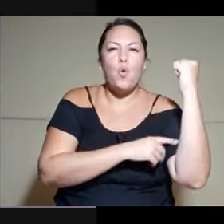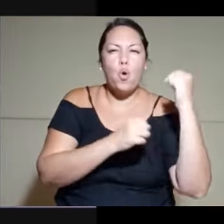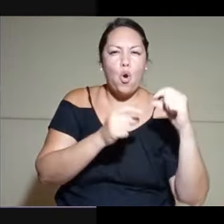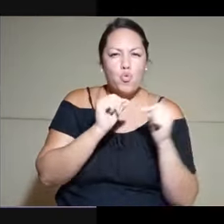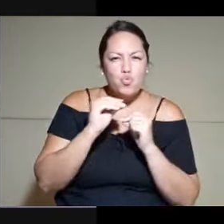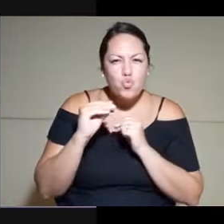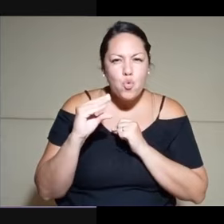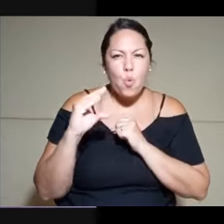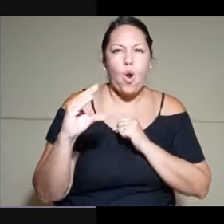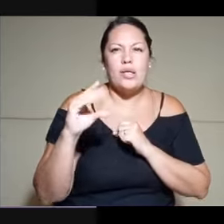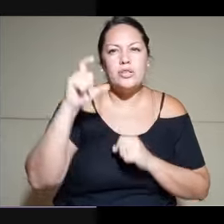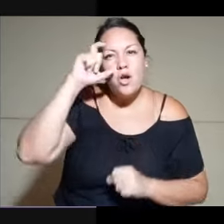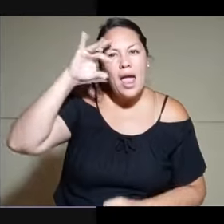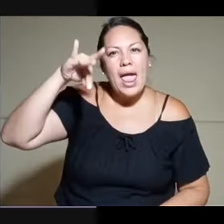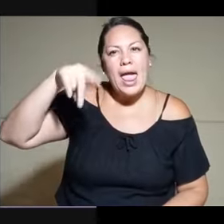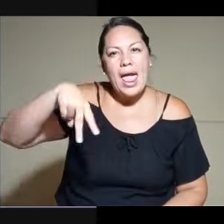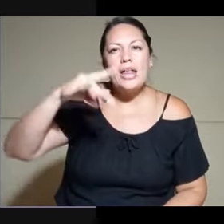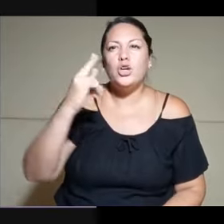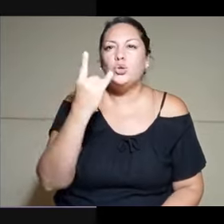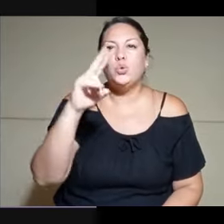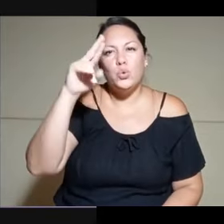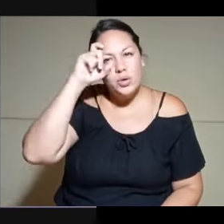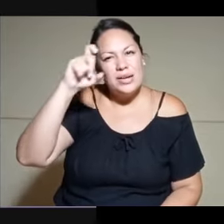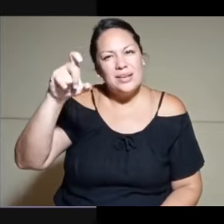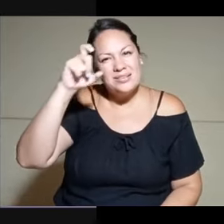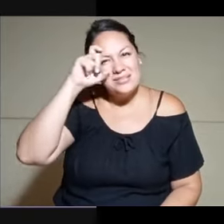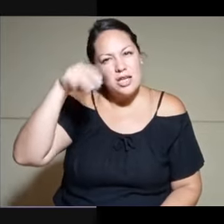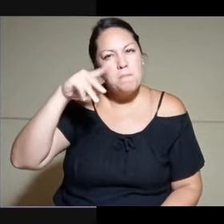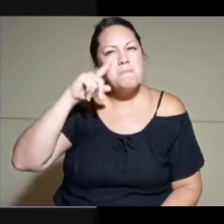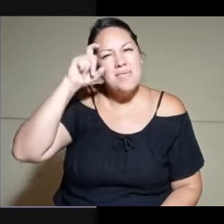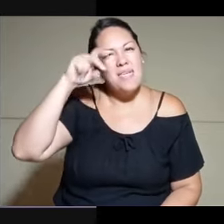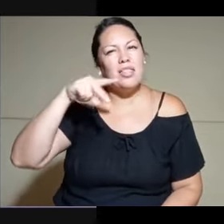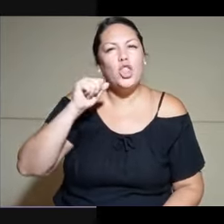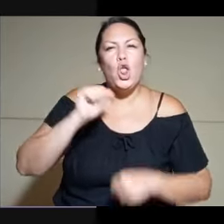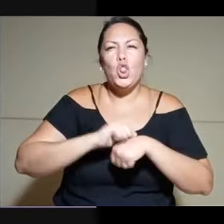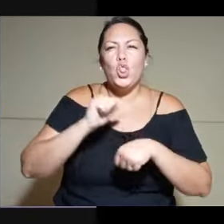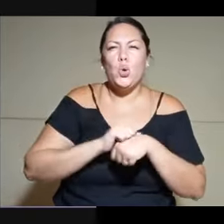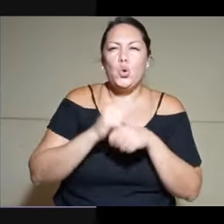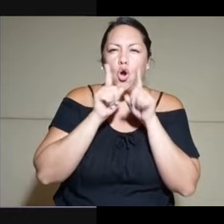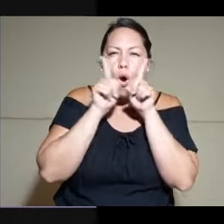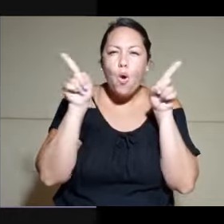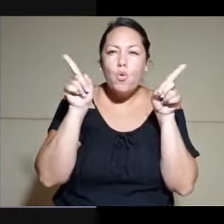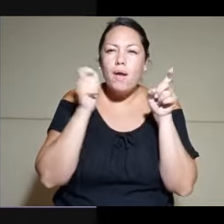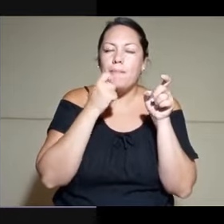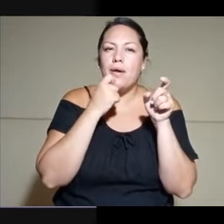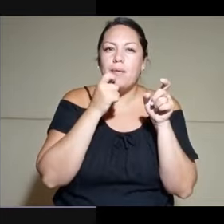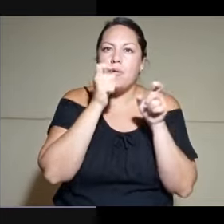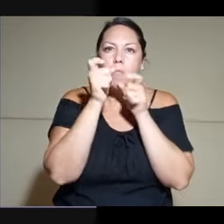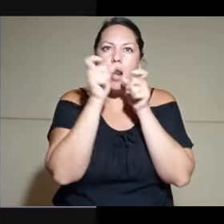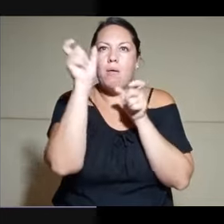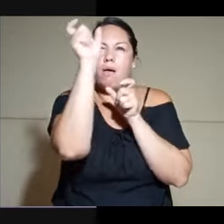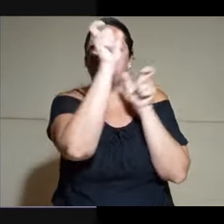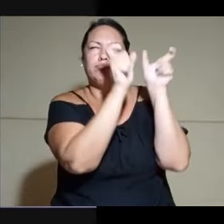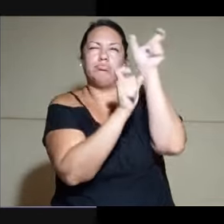me dijeron que tengo, el oculista me dijo que tengo endurecimiento muscular. Sería que tengo endurecimiento muscular en